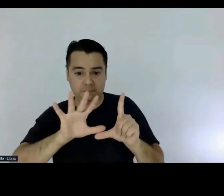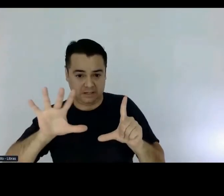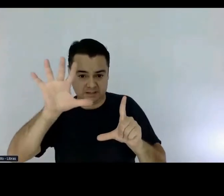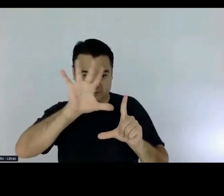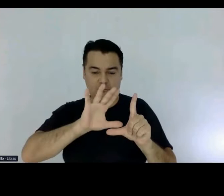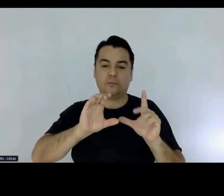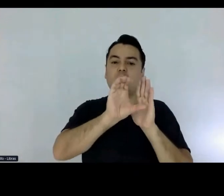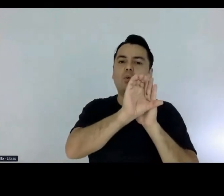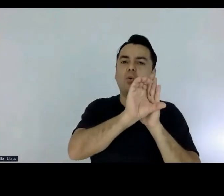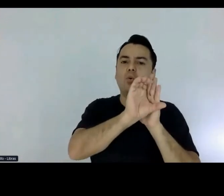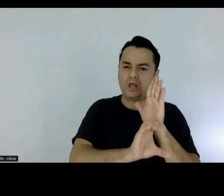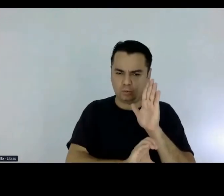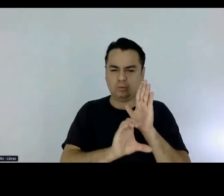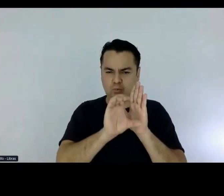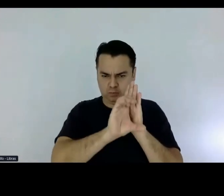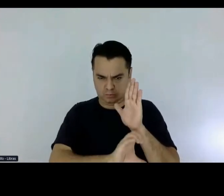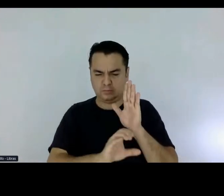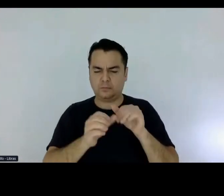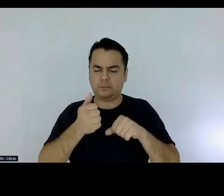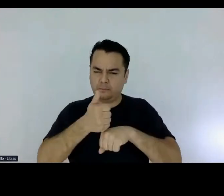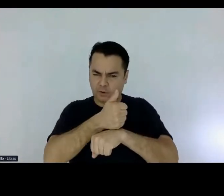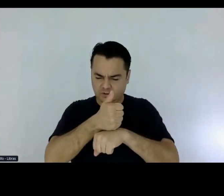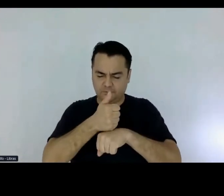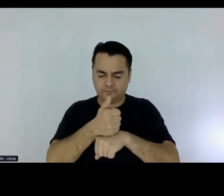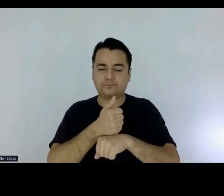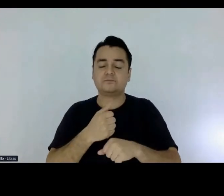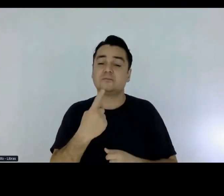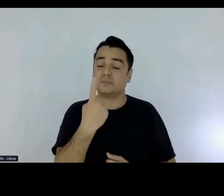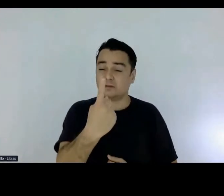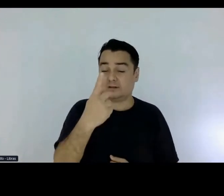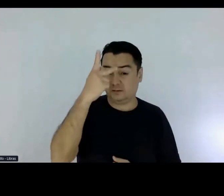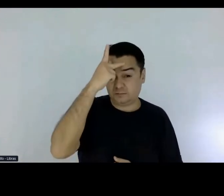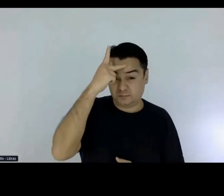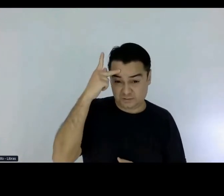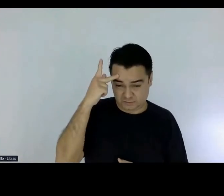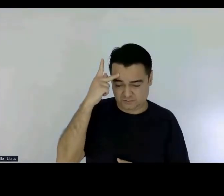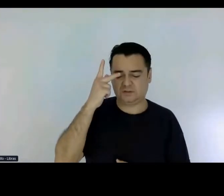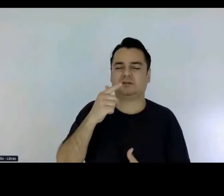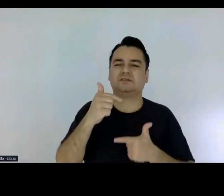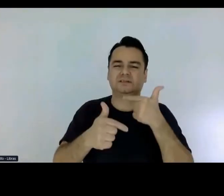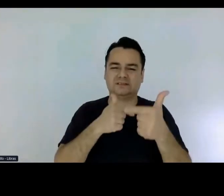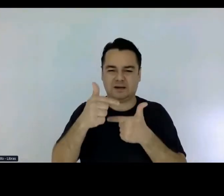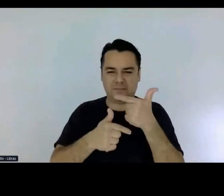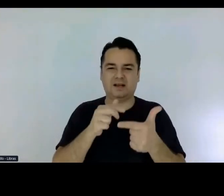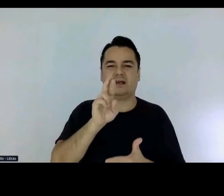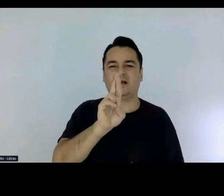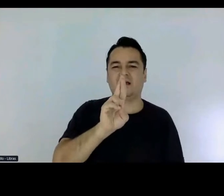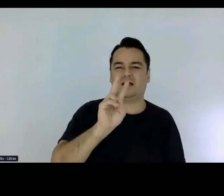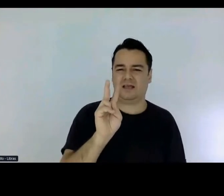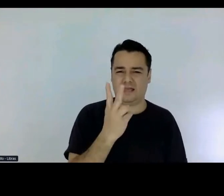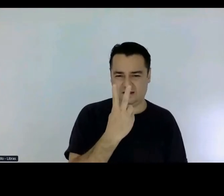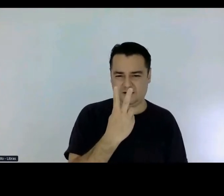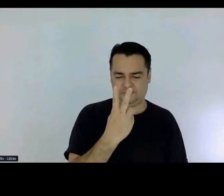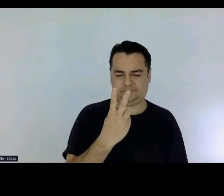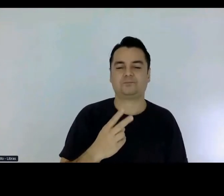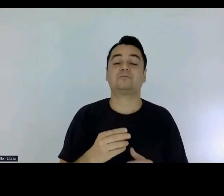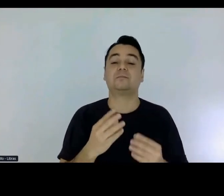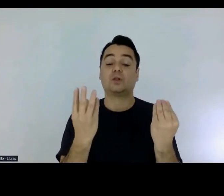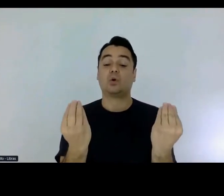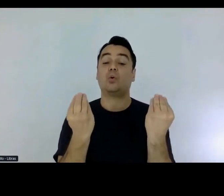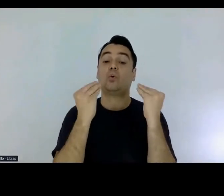currículos profissionais, uma pessoa que trabalha em recursos humanos colocou uma